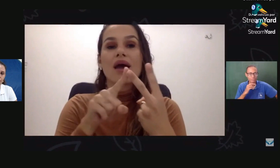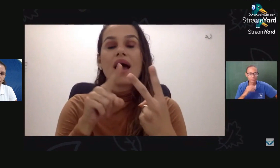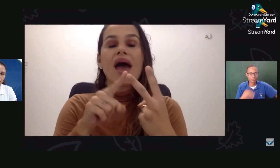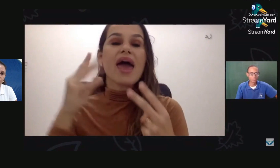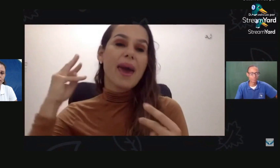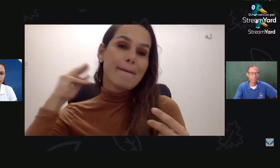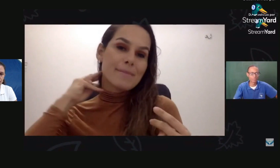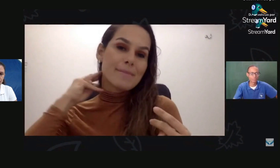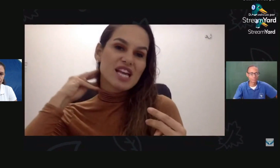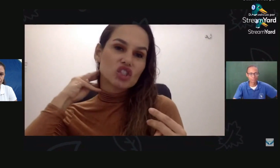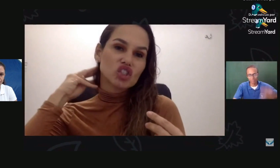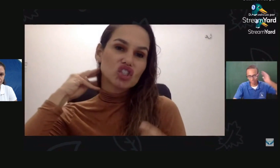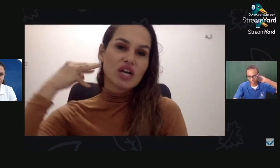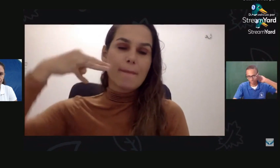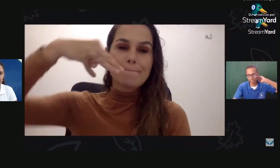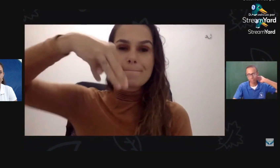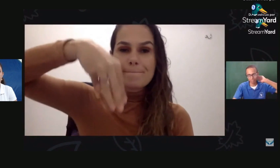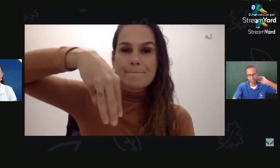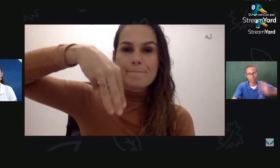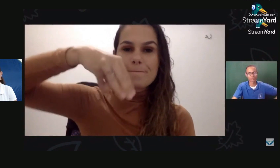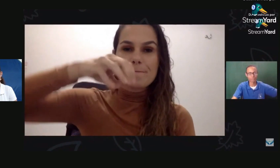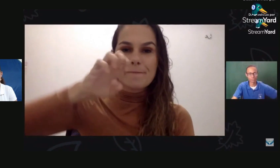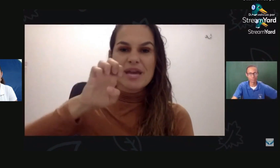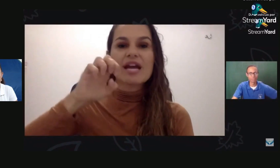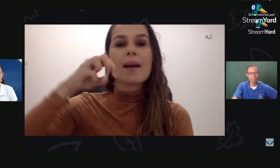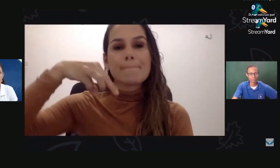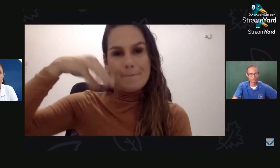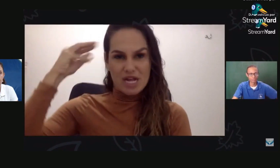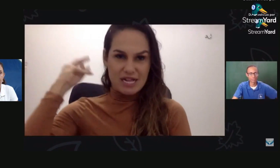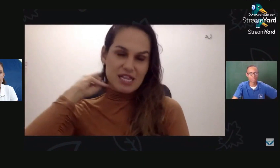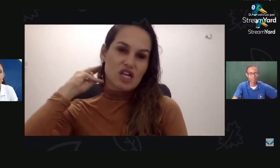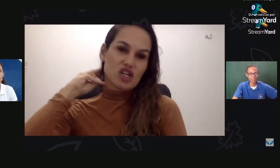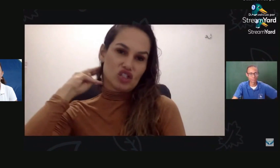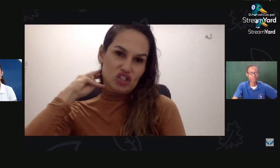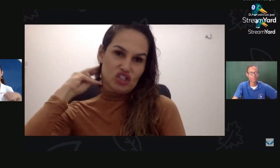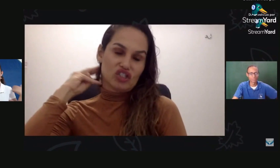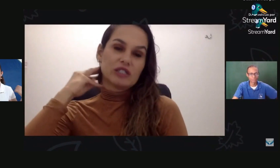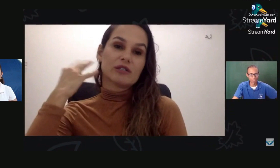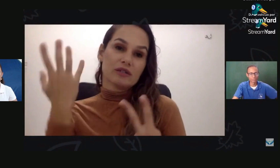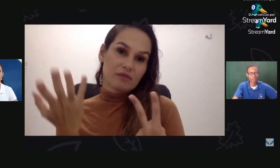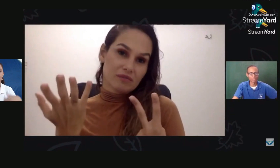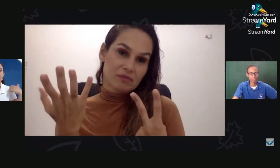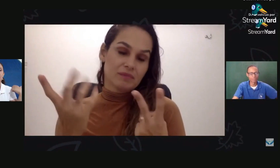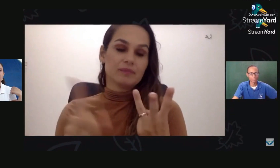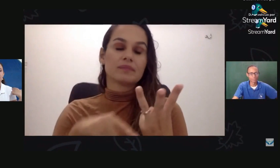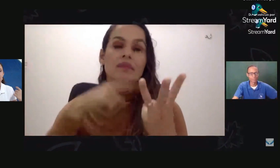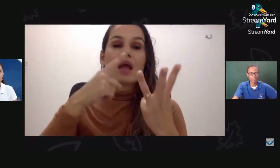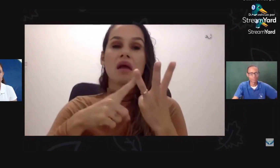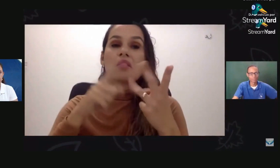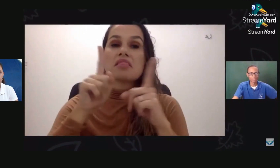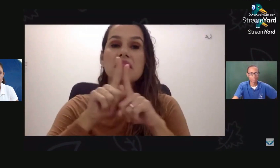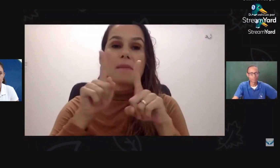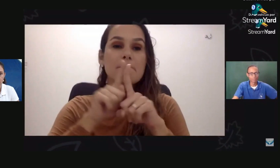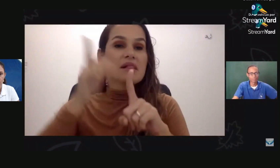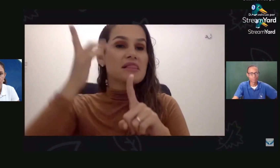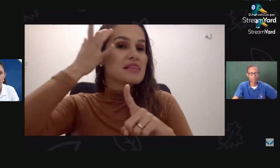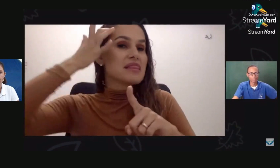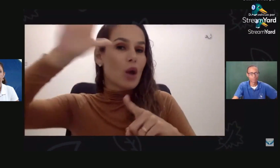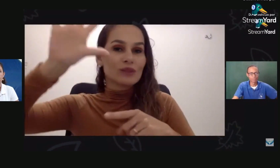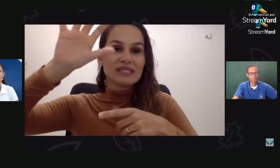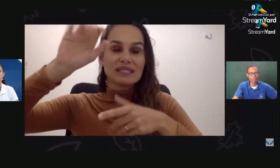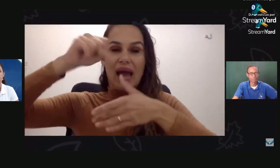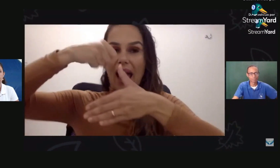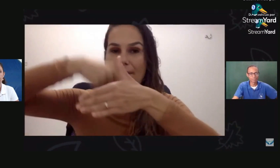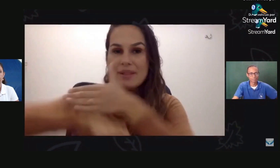essa mudança. A meningite, por exemplo, né? Nós temos as questões genéticas, questões da